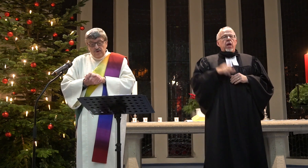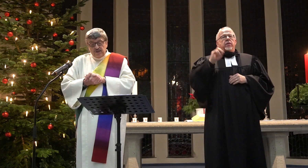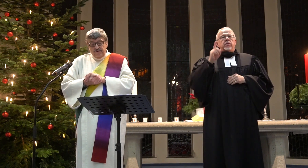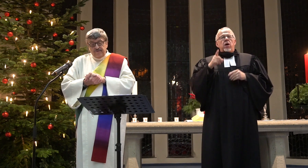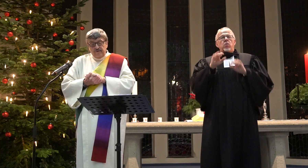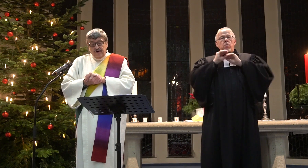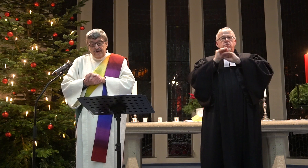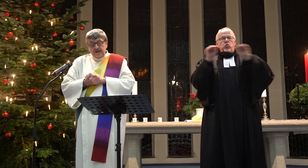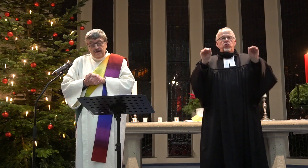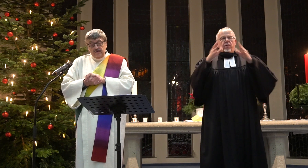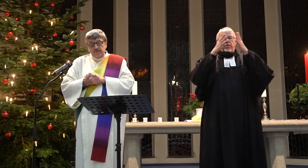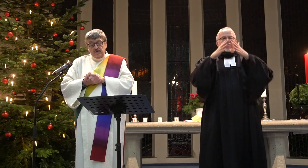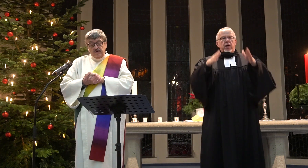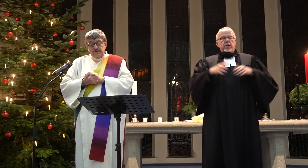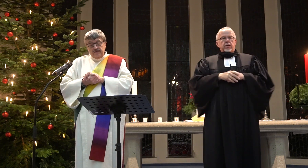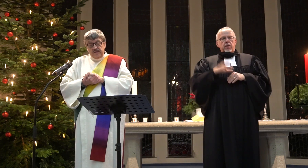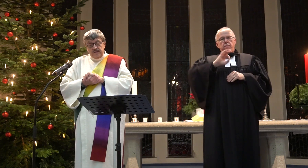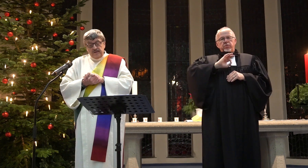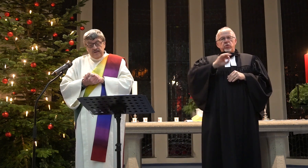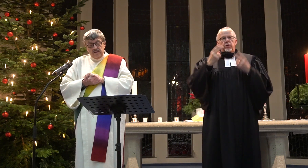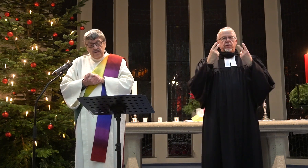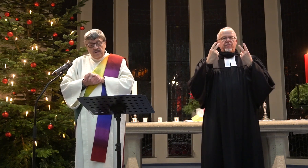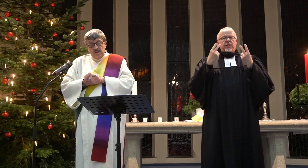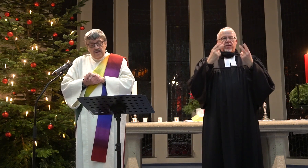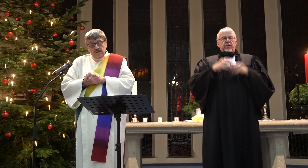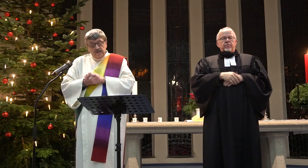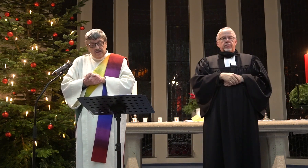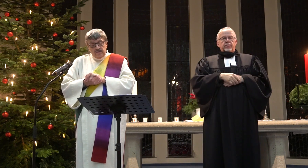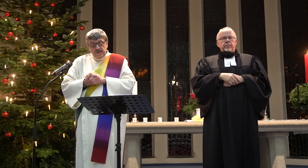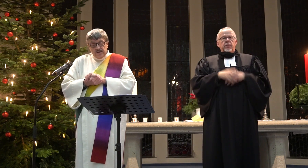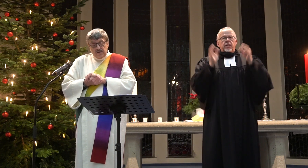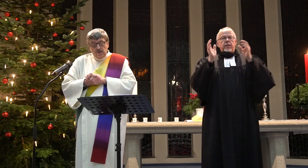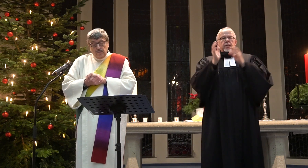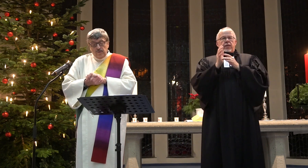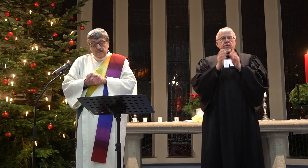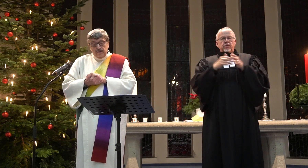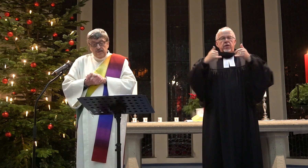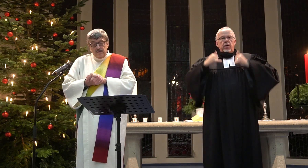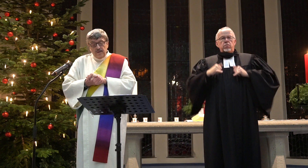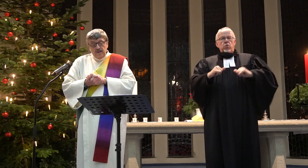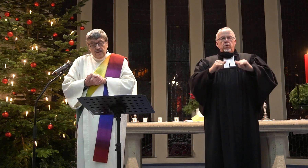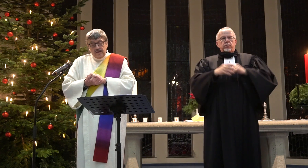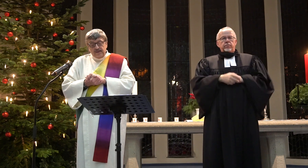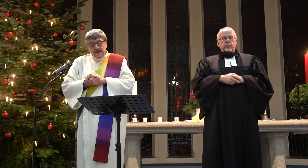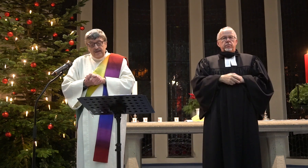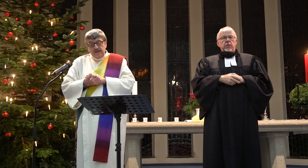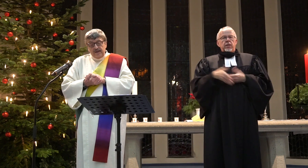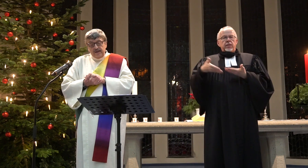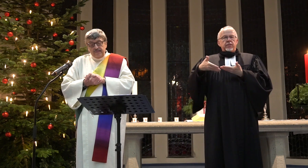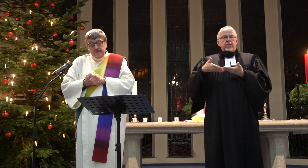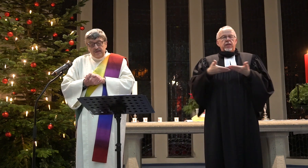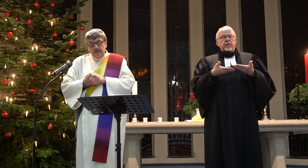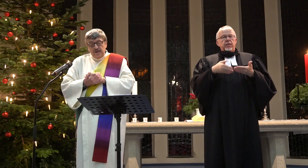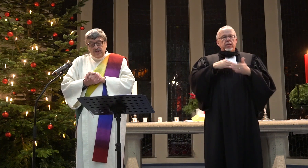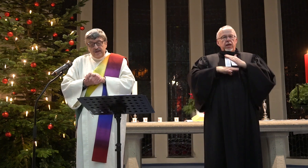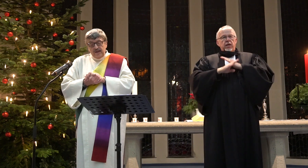Darum die Botschaft von Weihnachten besonders wichtig. Jesus ist geboren. Das Kind in der